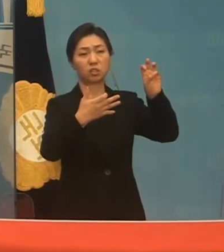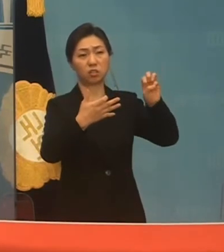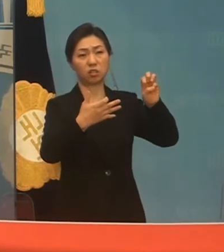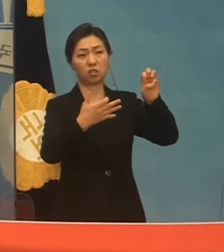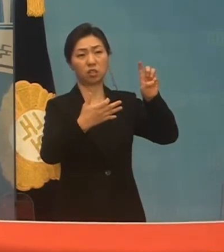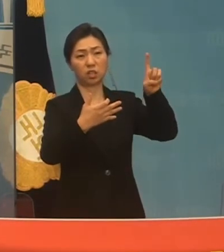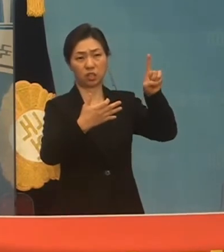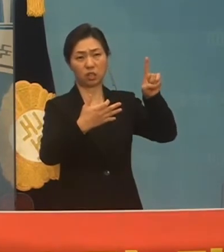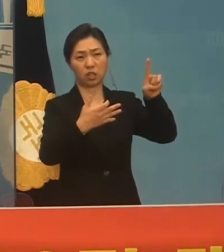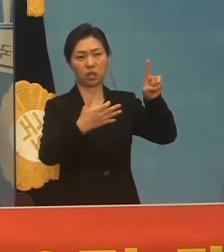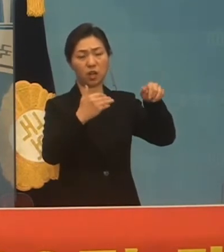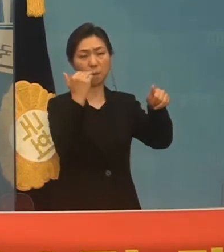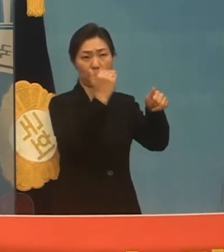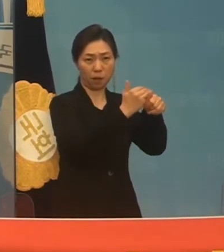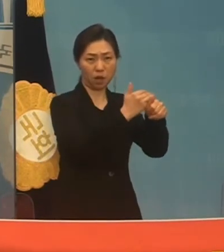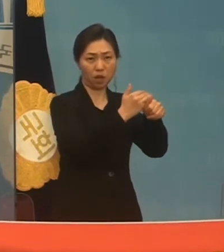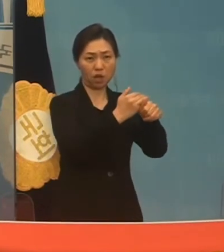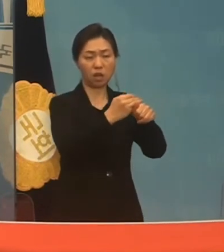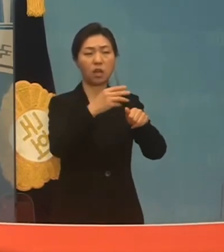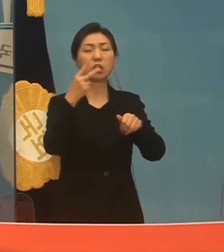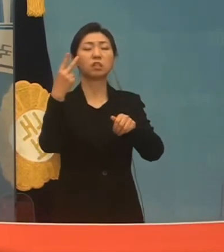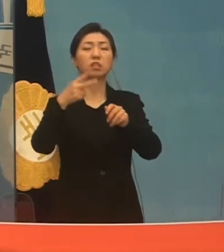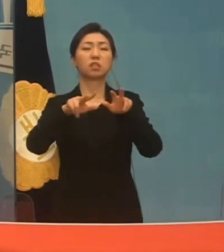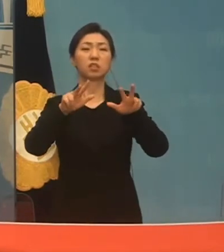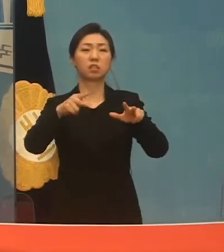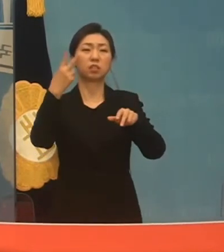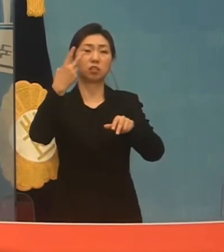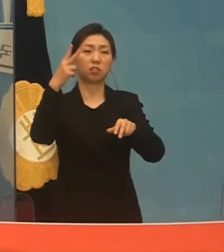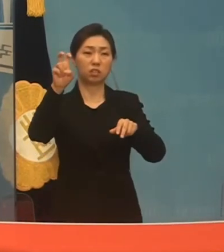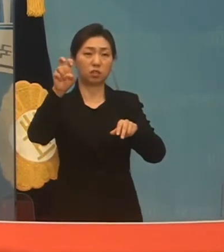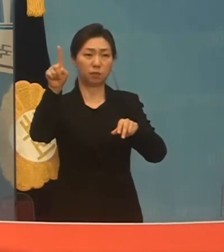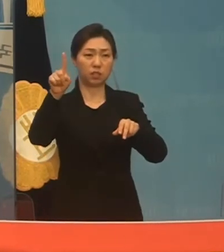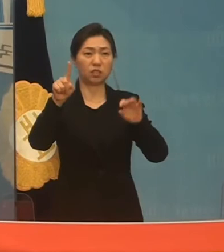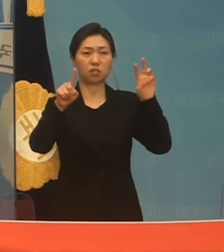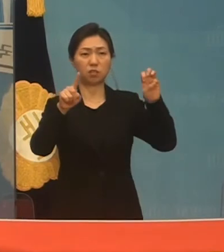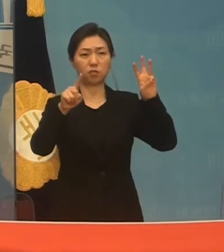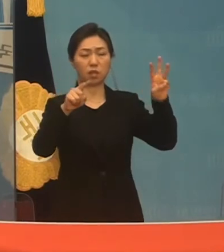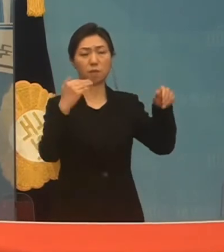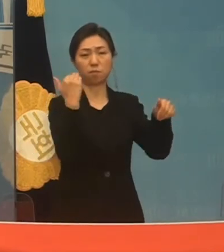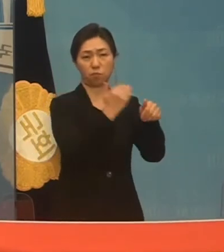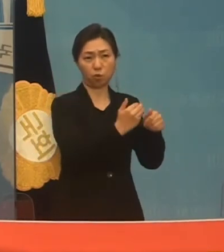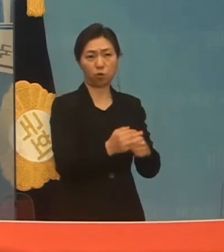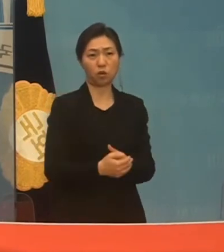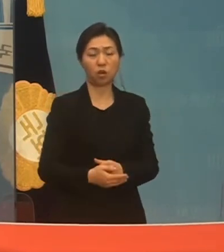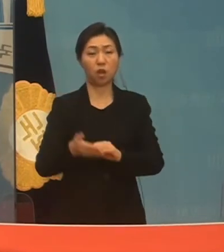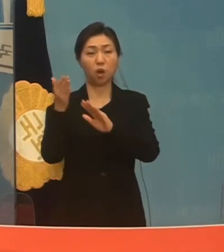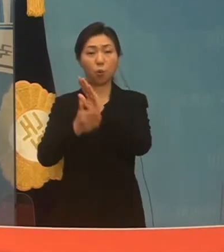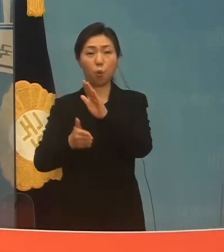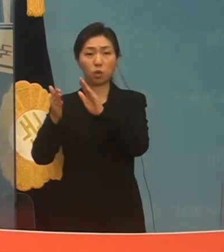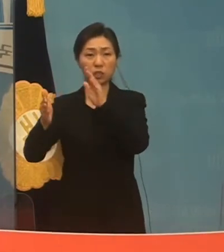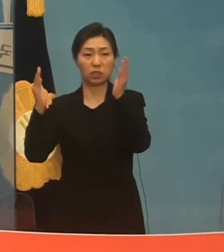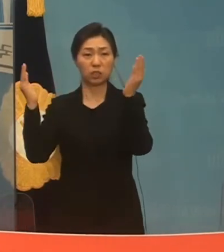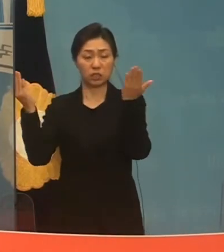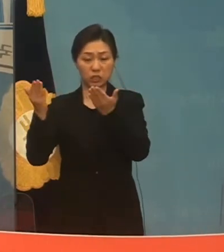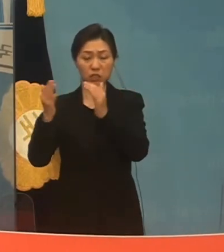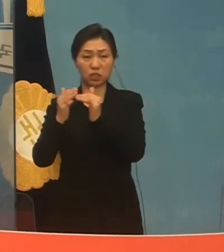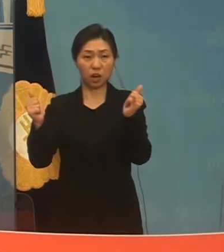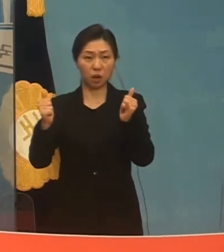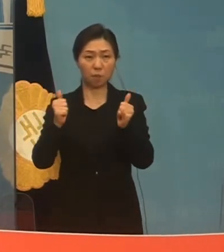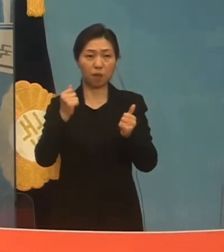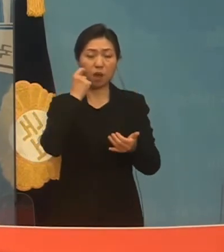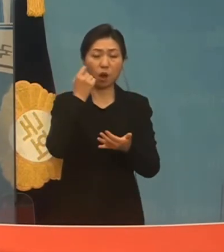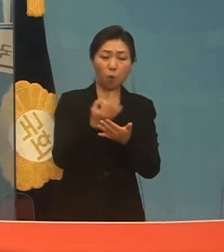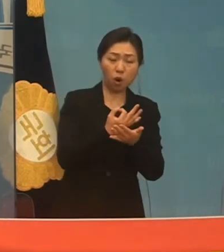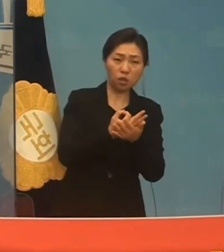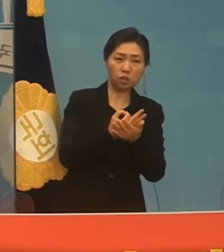세 번째입니다. 정규직 노동자 임금의 40% 수준의 적은 임금을 받으면서도 묵묵히 30년을